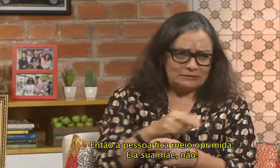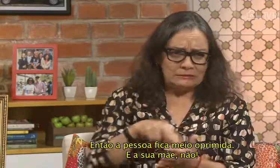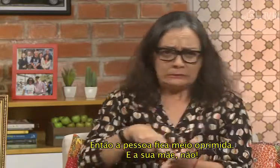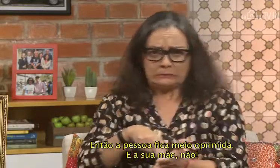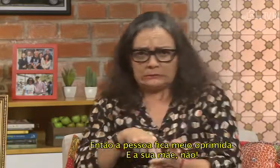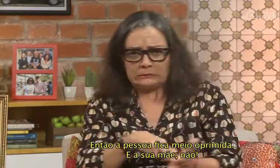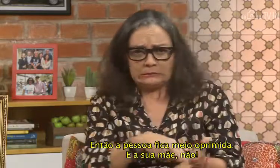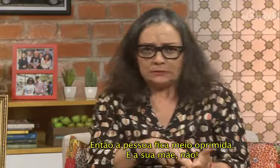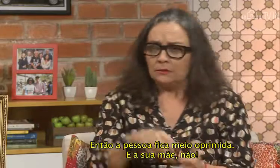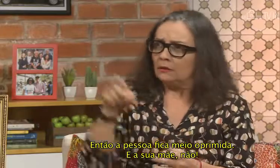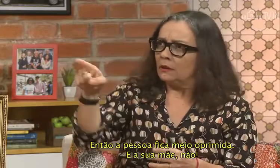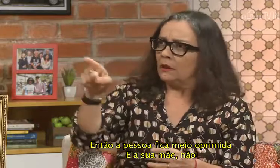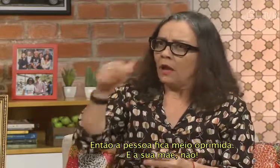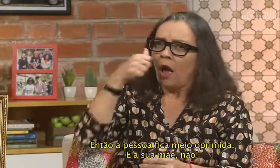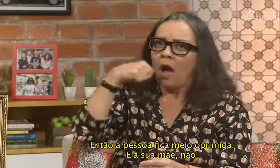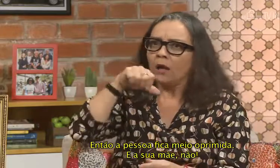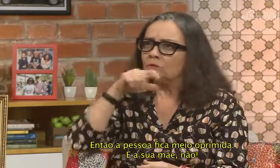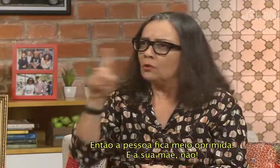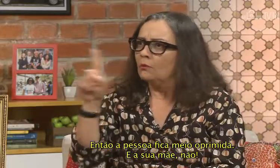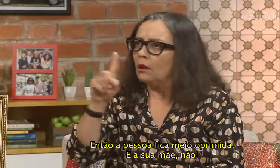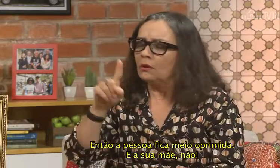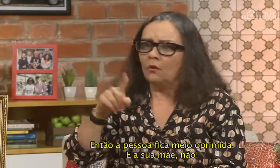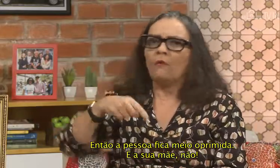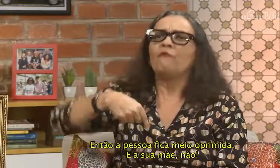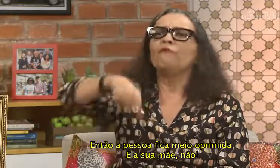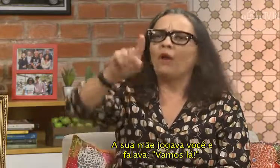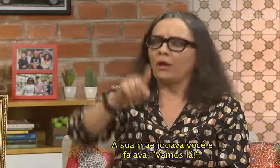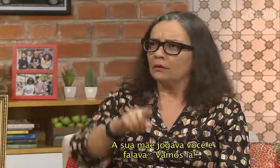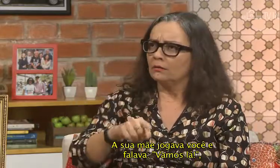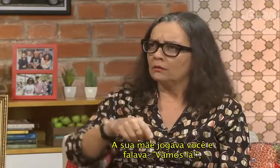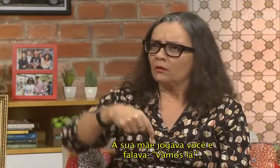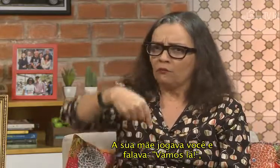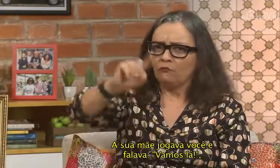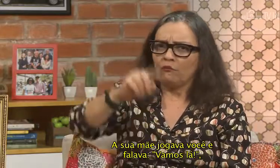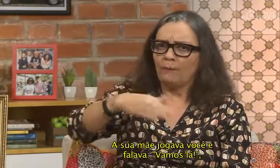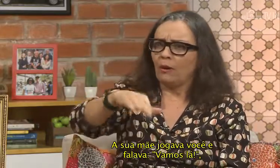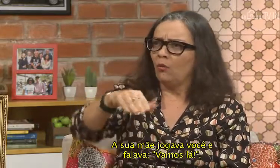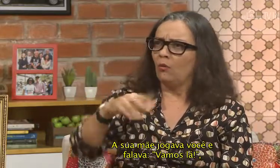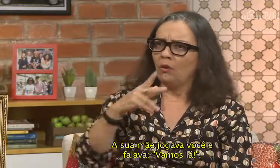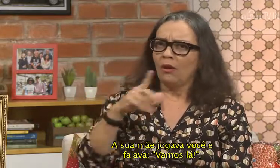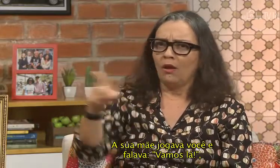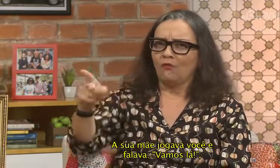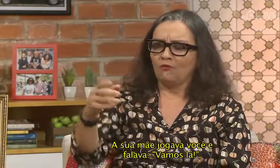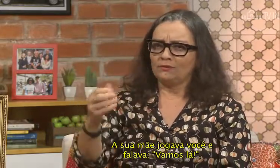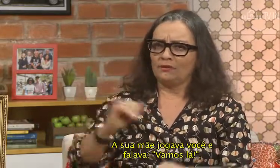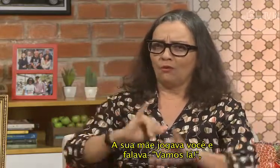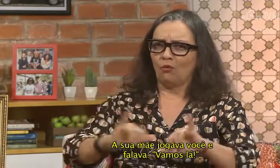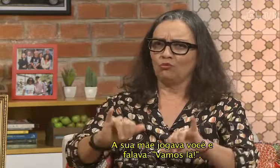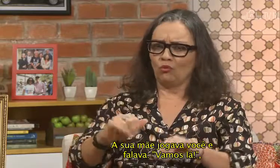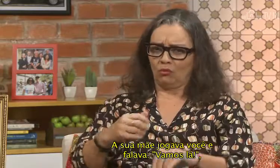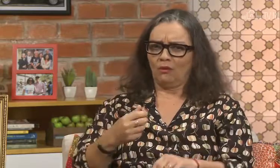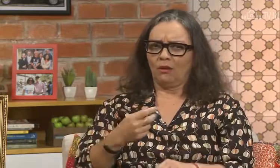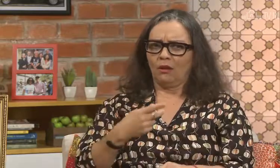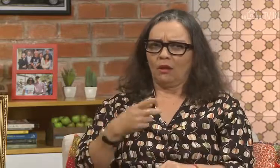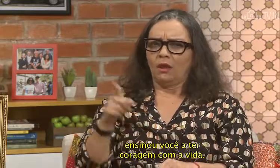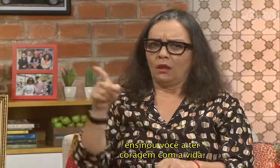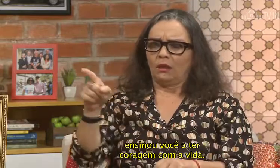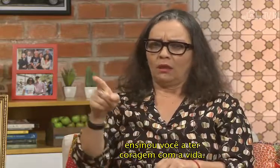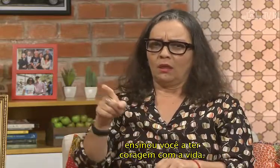que fica meio oprimida. E a sua mãe não. A sua mãe jogava você, falava, vamos lá, ensinou